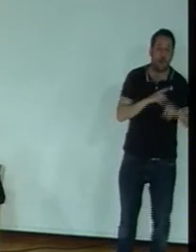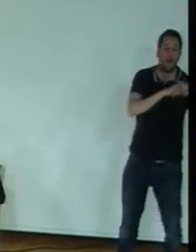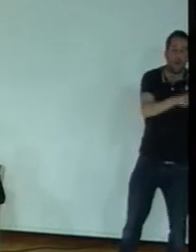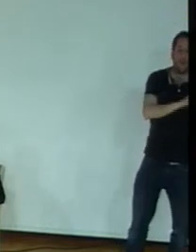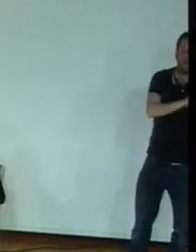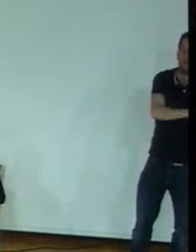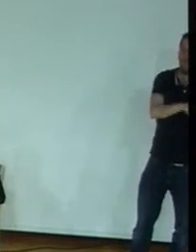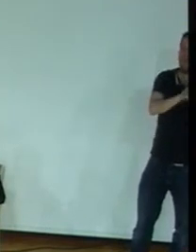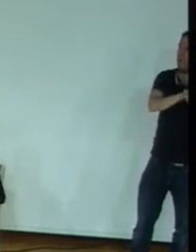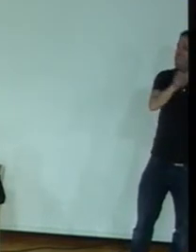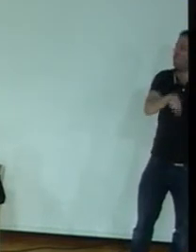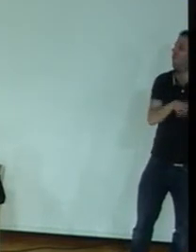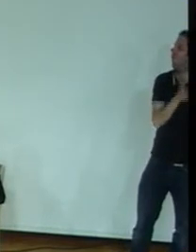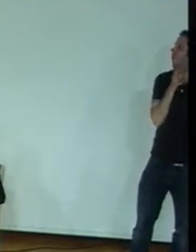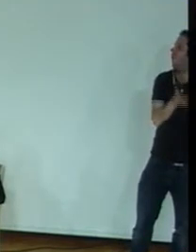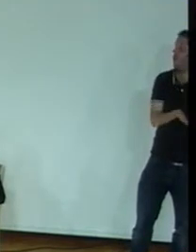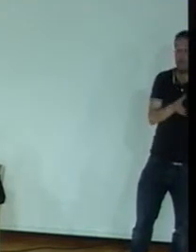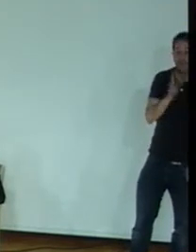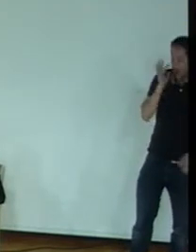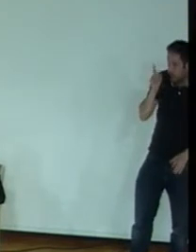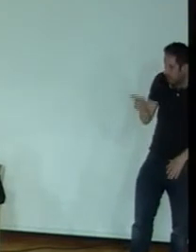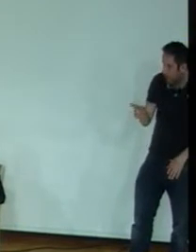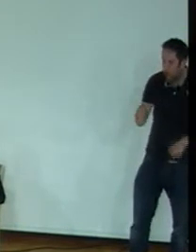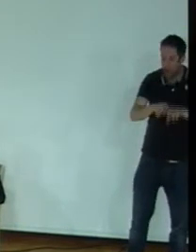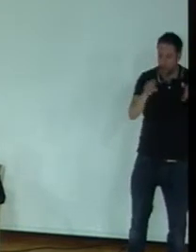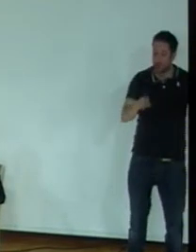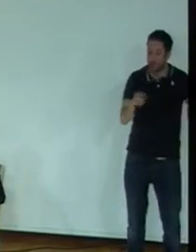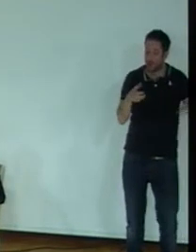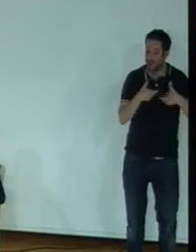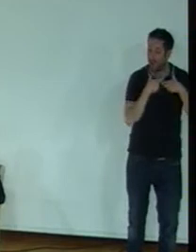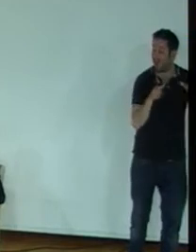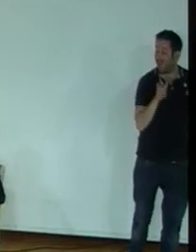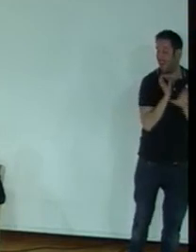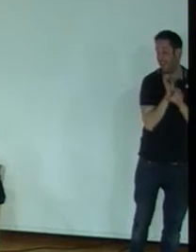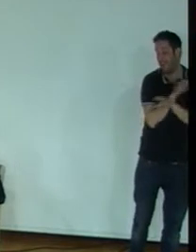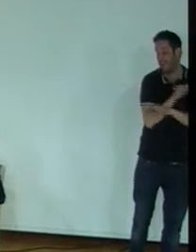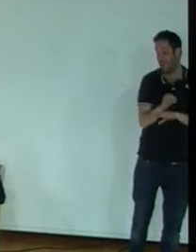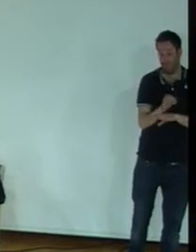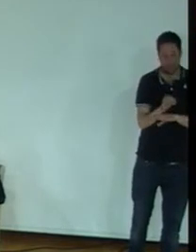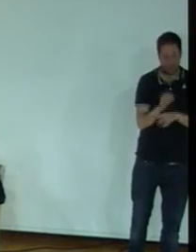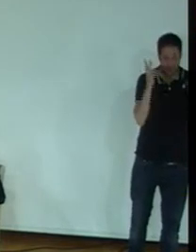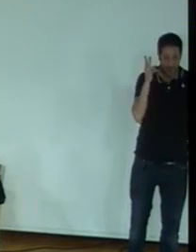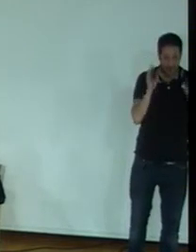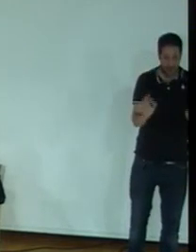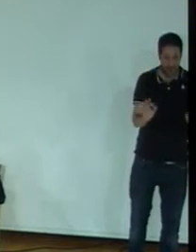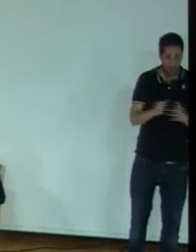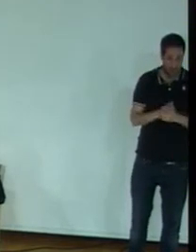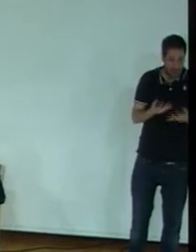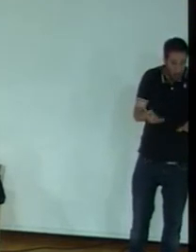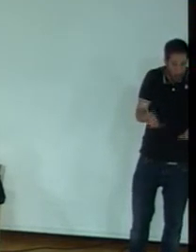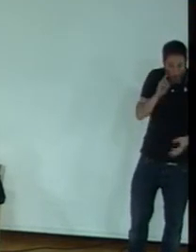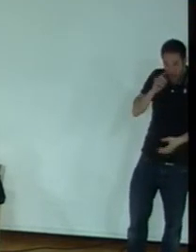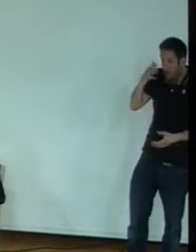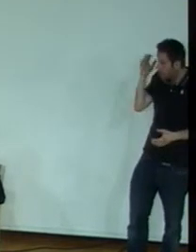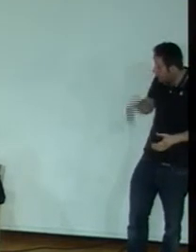quand on conteste un fichier, qui est « ne vous inquiétez pas, l'accès au fichier est sécurisé ». Cet argument-là ne vaut rien parce que, de toute